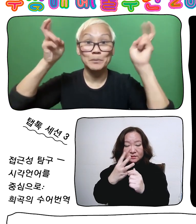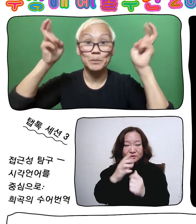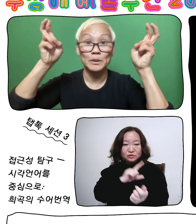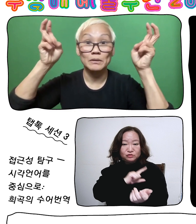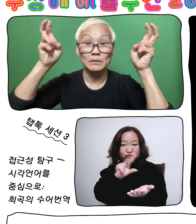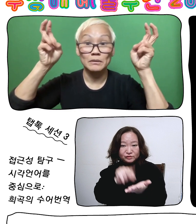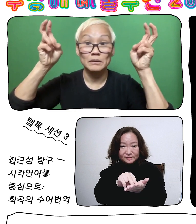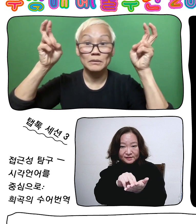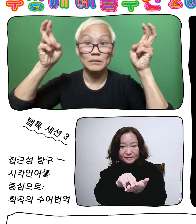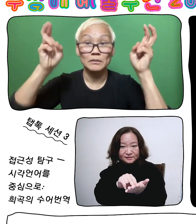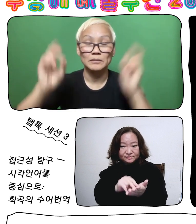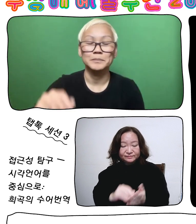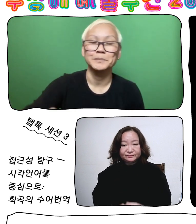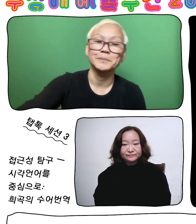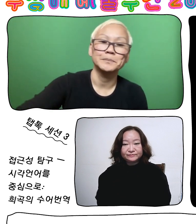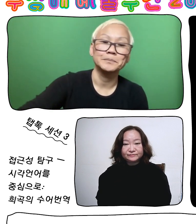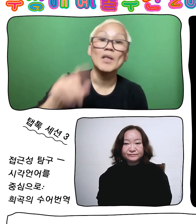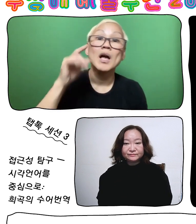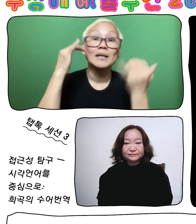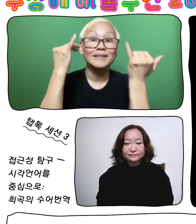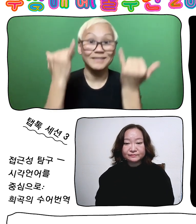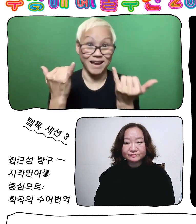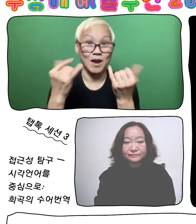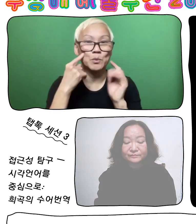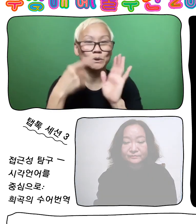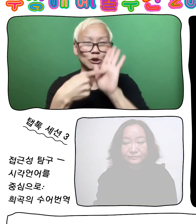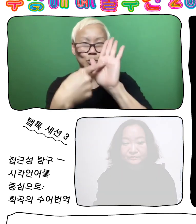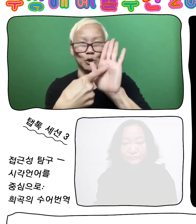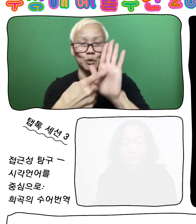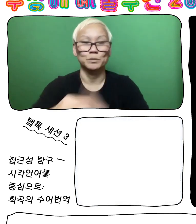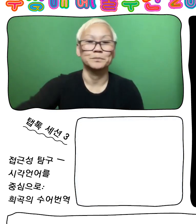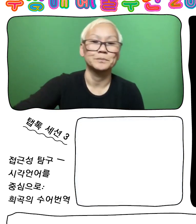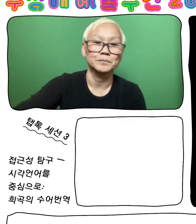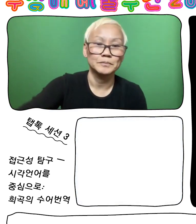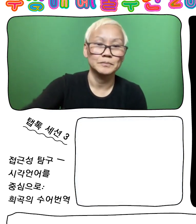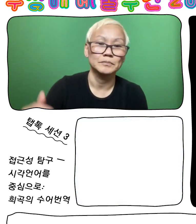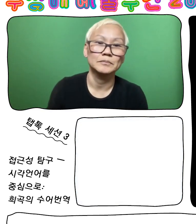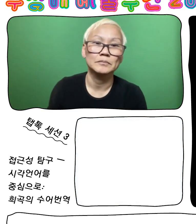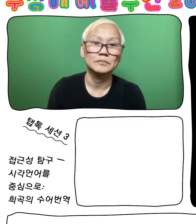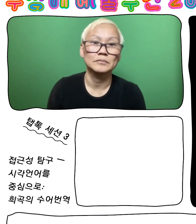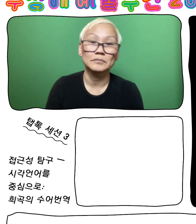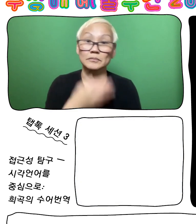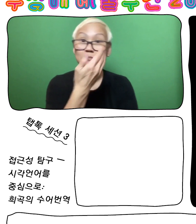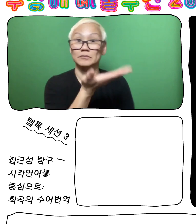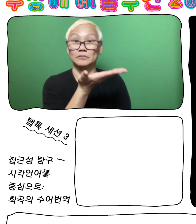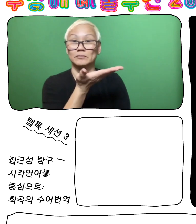주제, 이 네 가지 요소의 맥락 설정이 필요합니다.